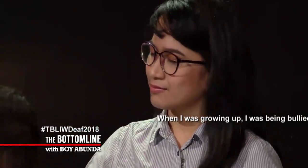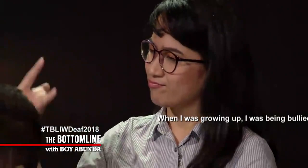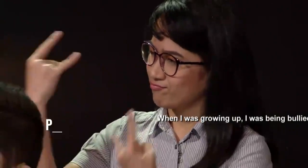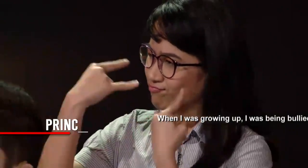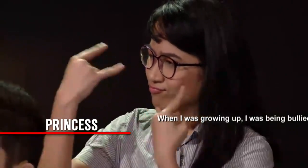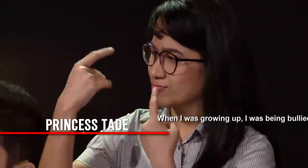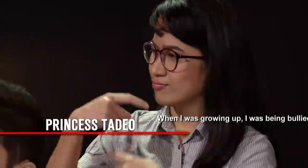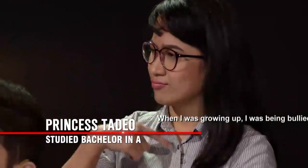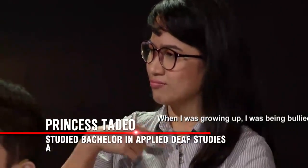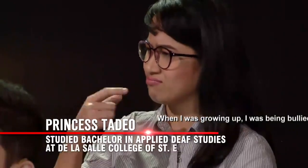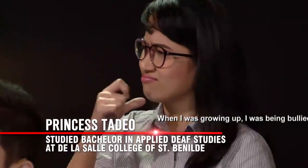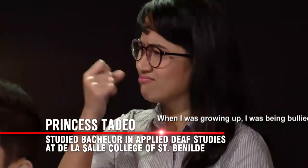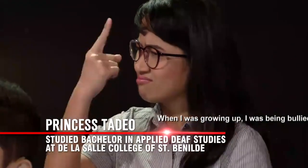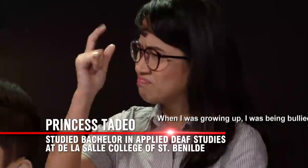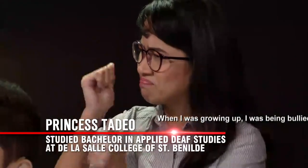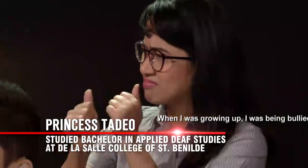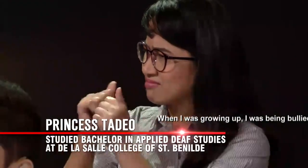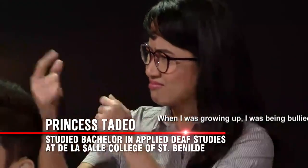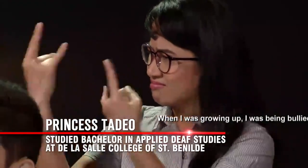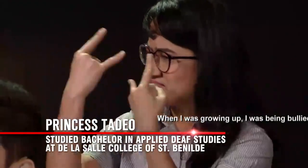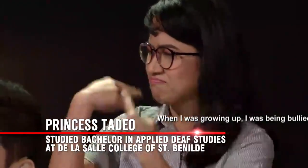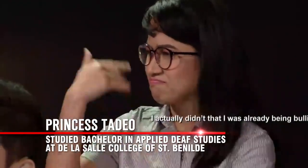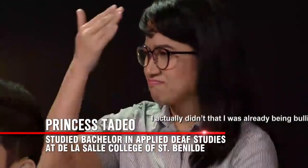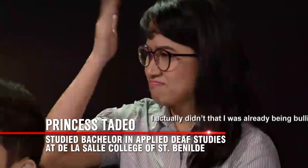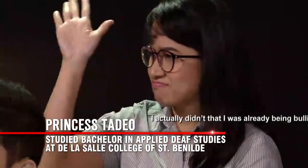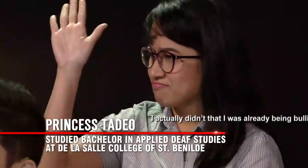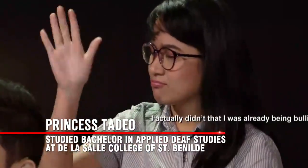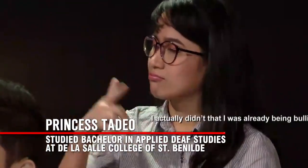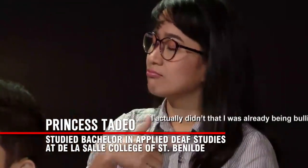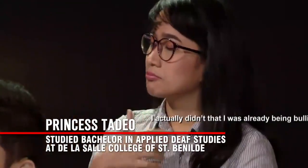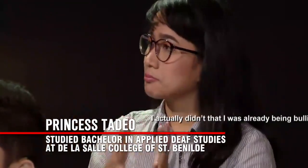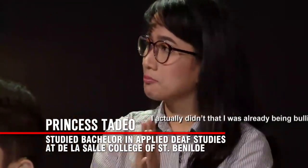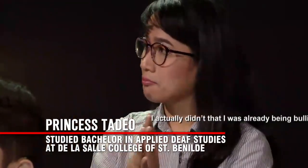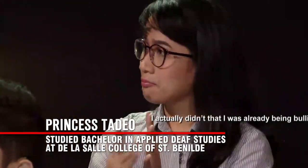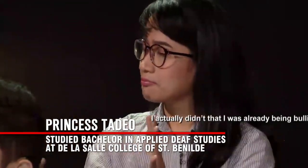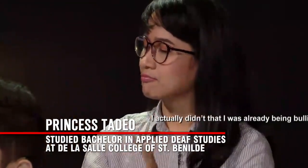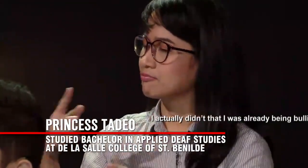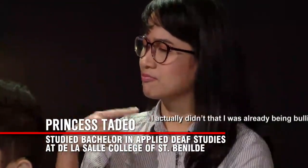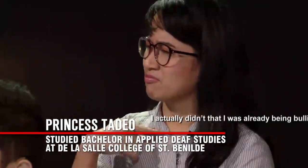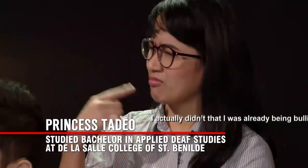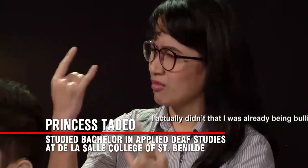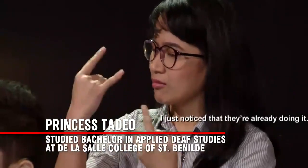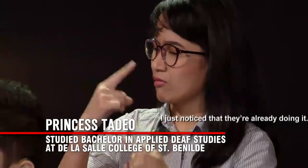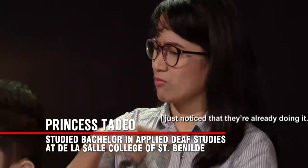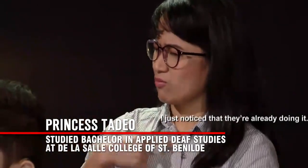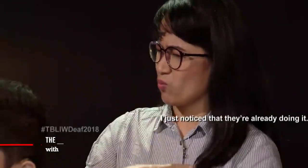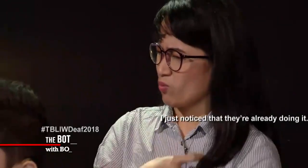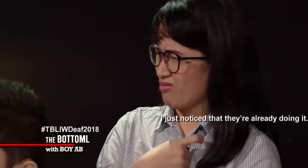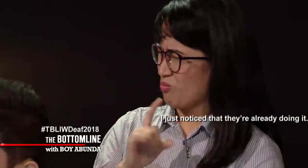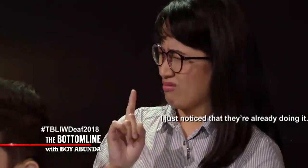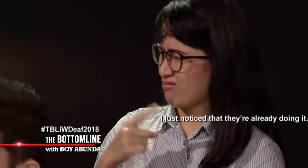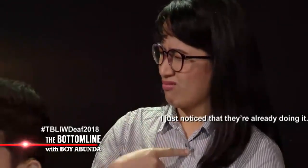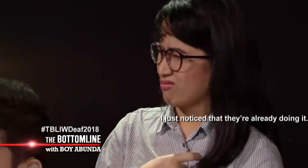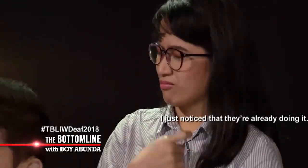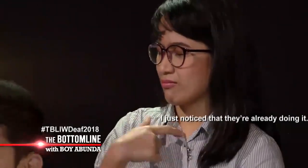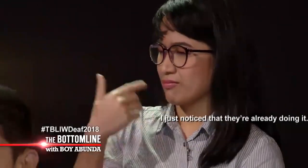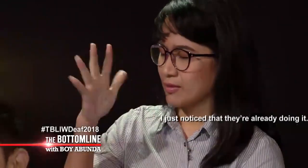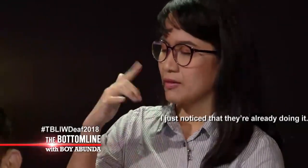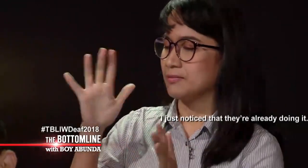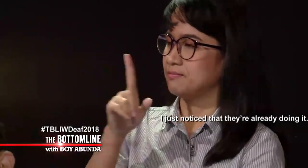One of my experiences po, nung lumalaki ako, I was being bullied. I didn't know na tinutokso ako. Basta ganun, nakita ko lang na